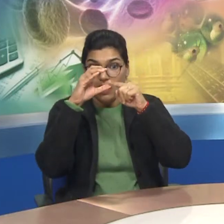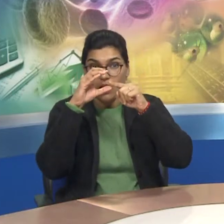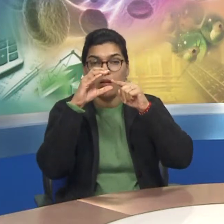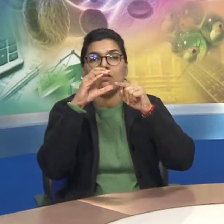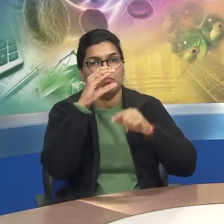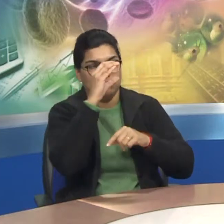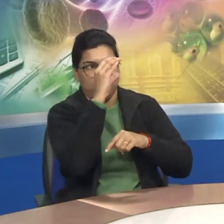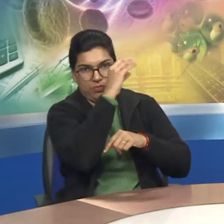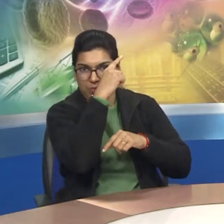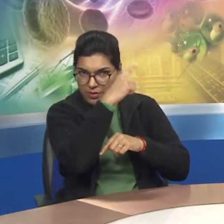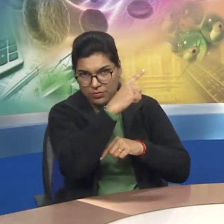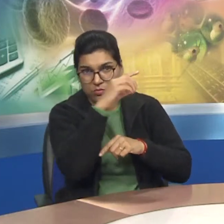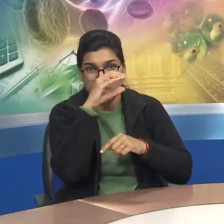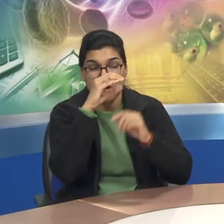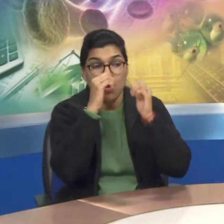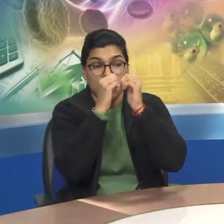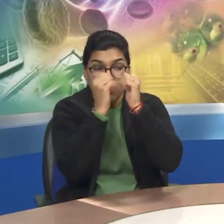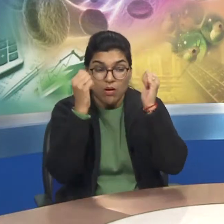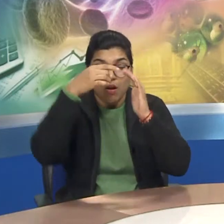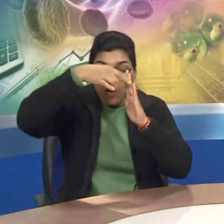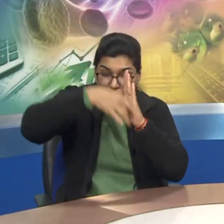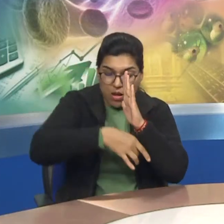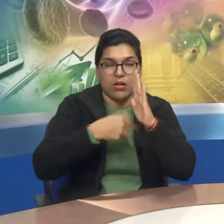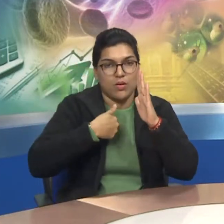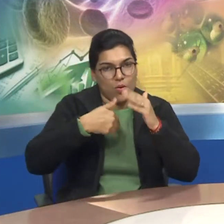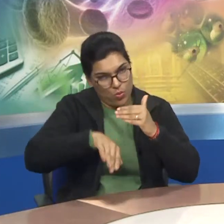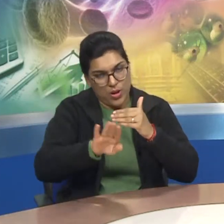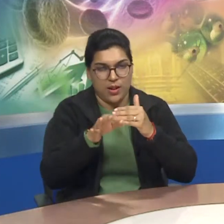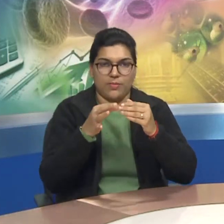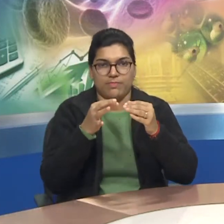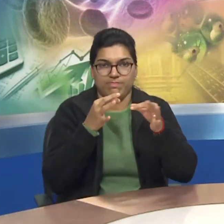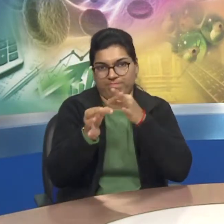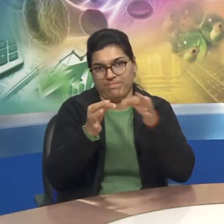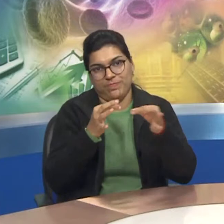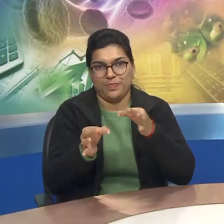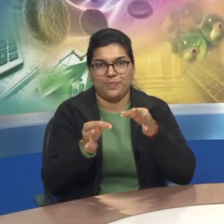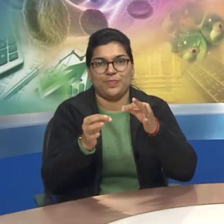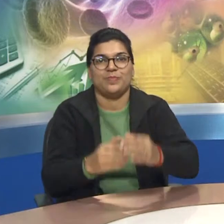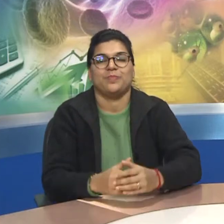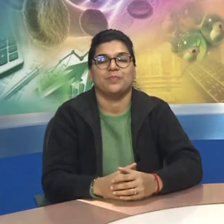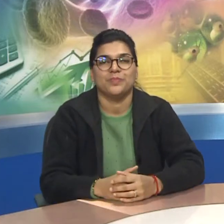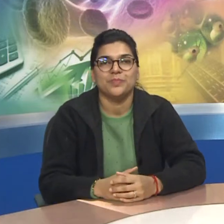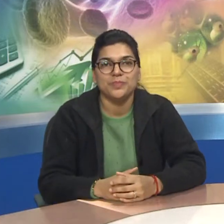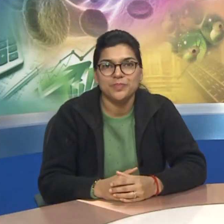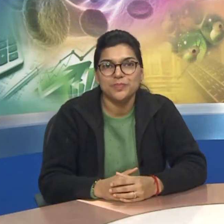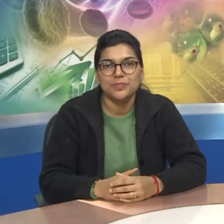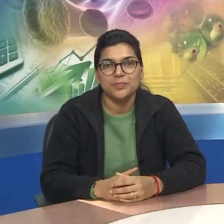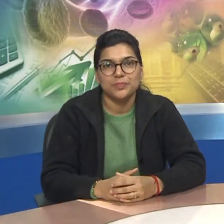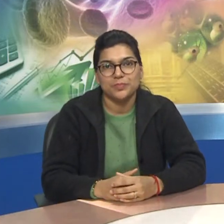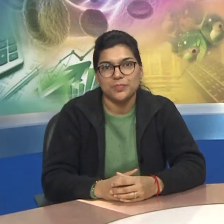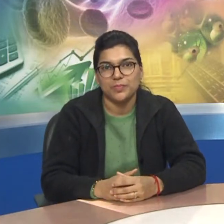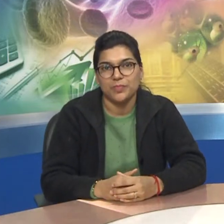So we will read the poem and also simultaneously we will understand it.